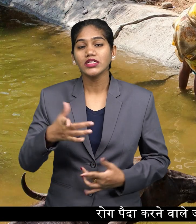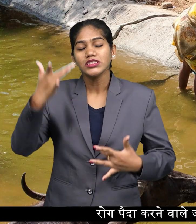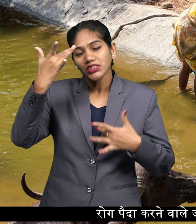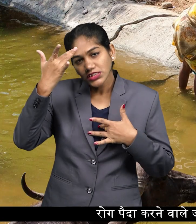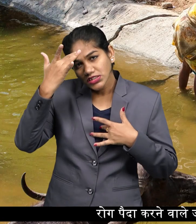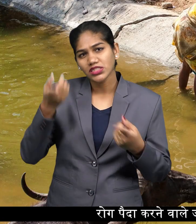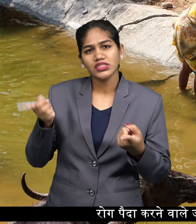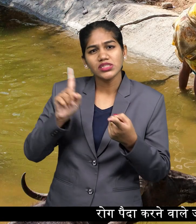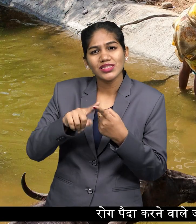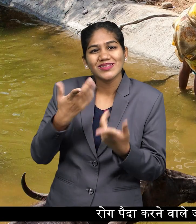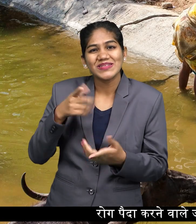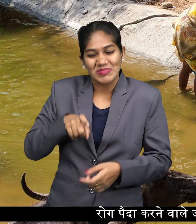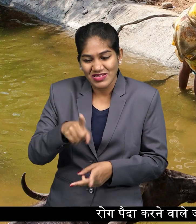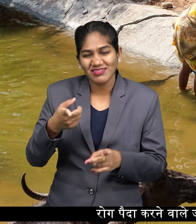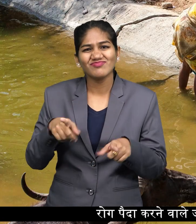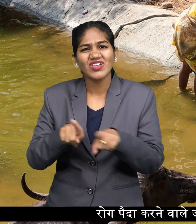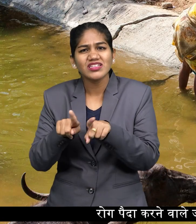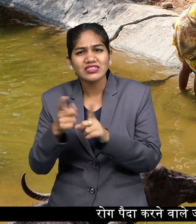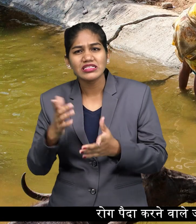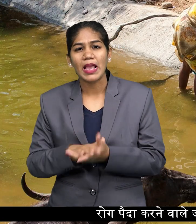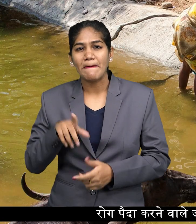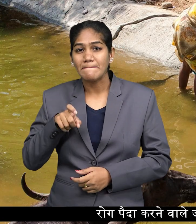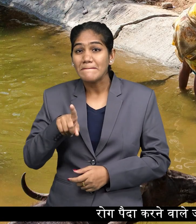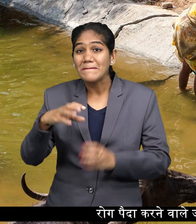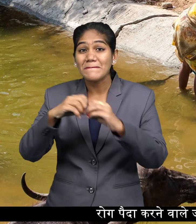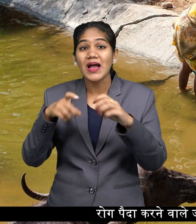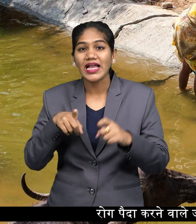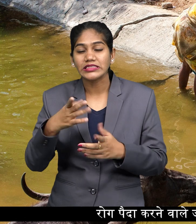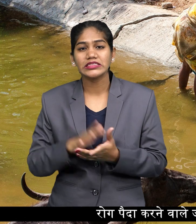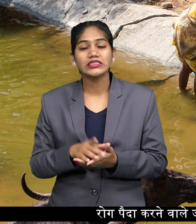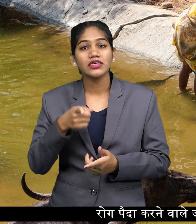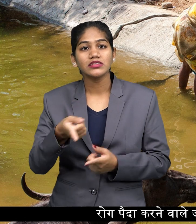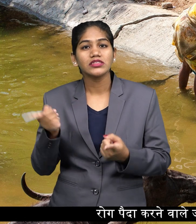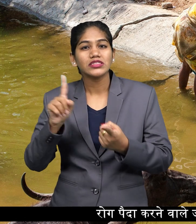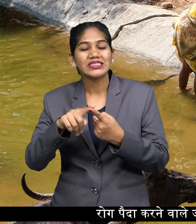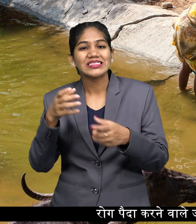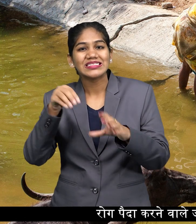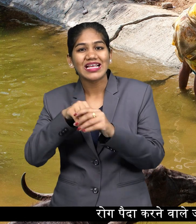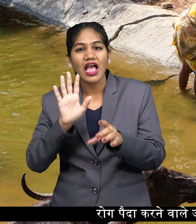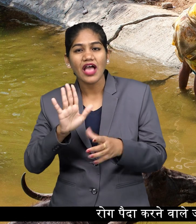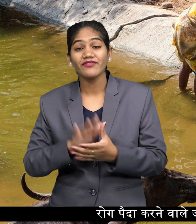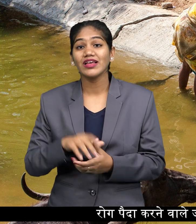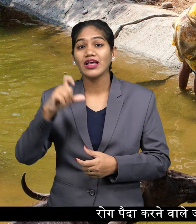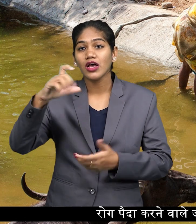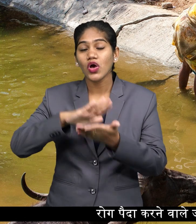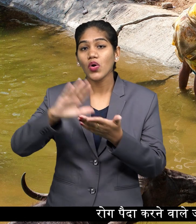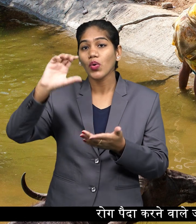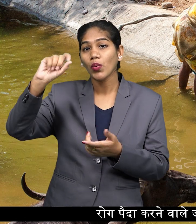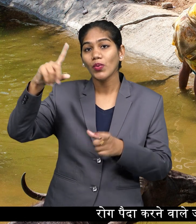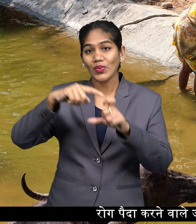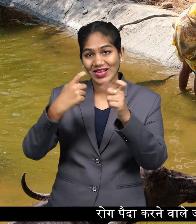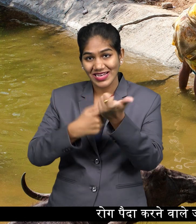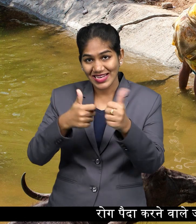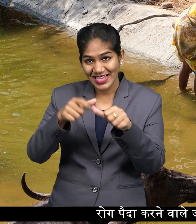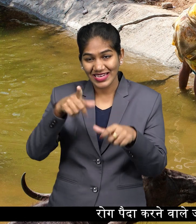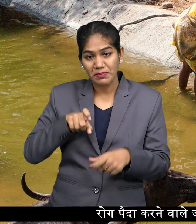रोग पैदा करने वाले जीव जैसे बैक्टीरिया जो हैजा का कारण बनते हैं।